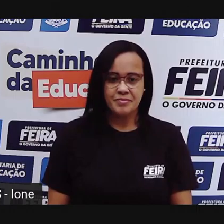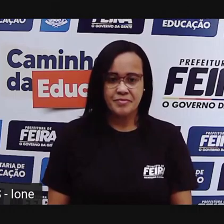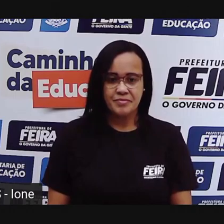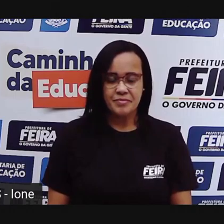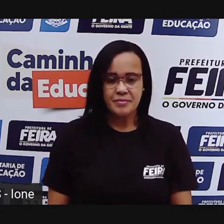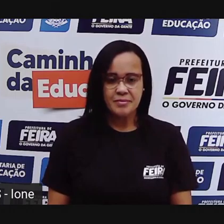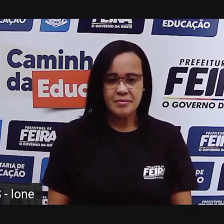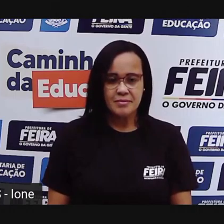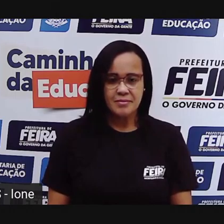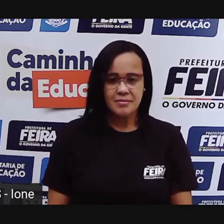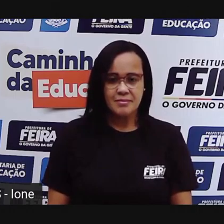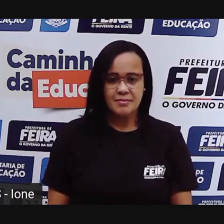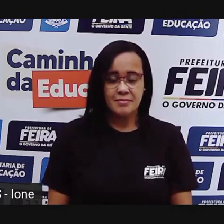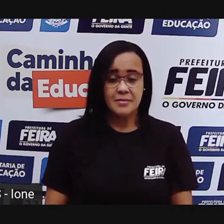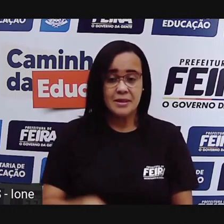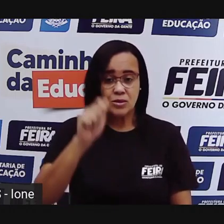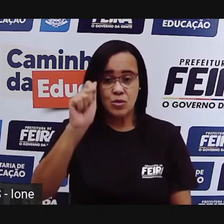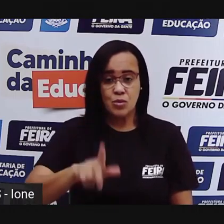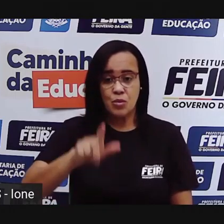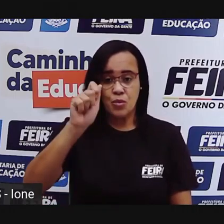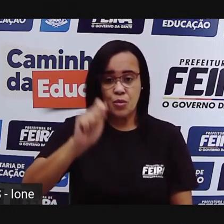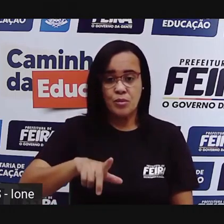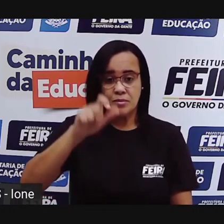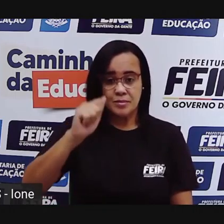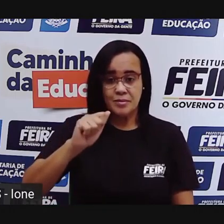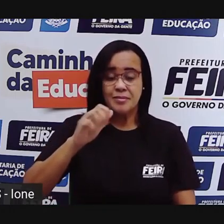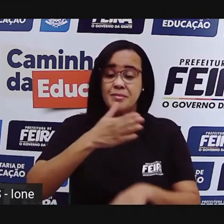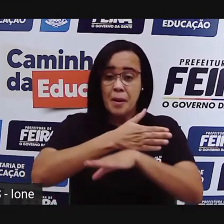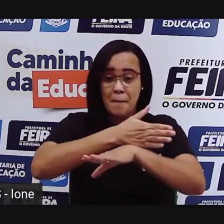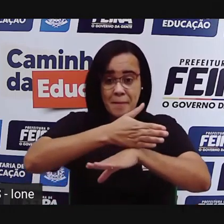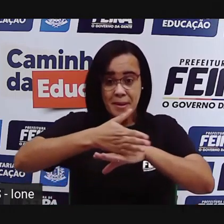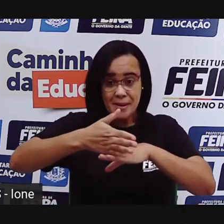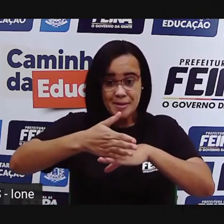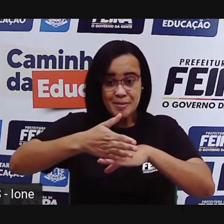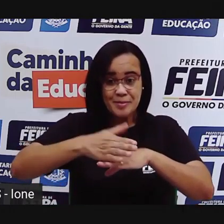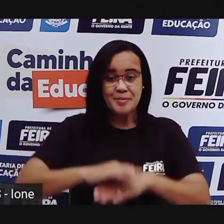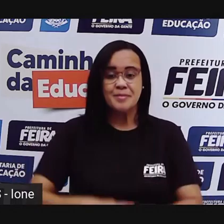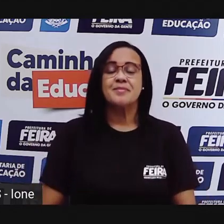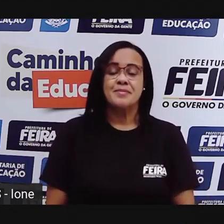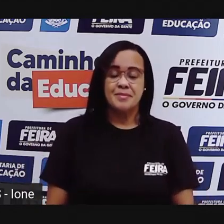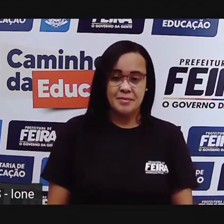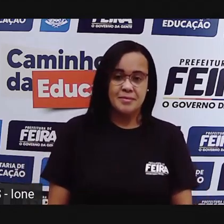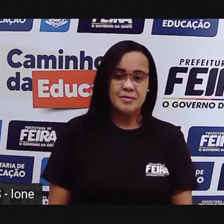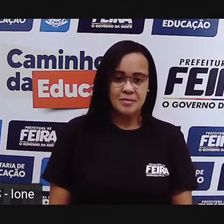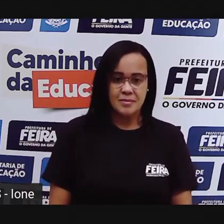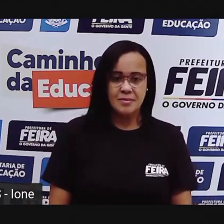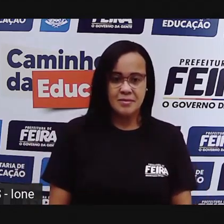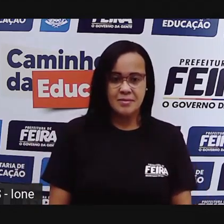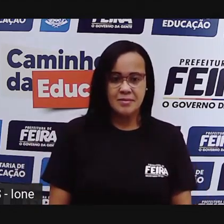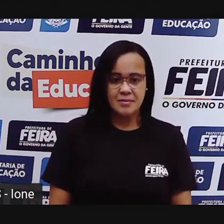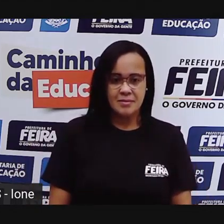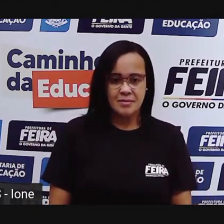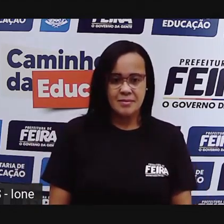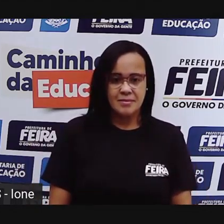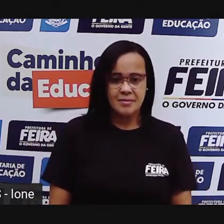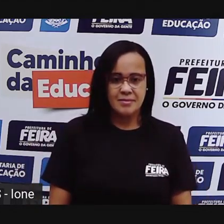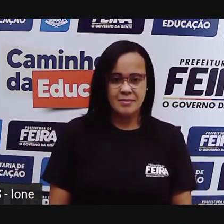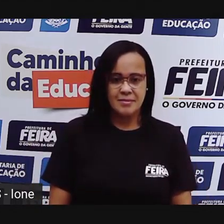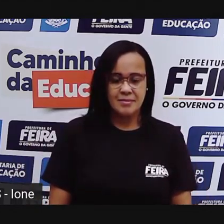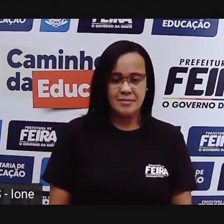Ops. Vamos lá para o azul ou para o branco? Vamos para o branco. A azul para a Elisa já recortou. Vamos